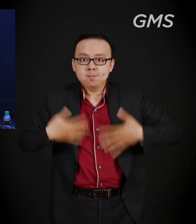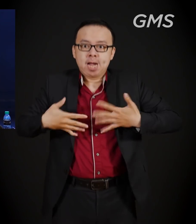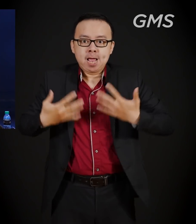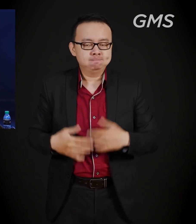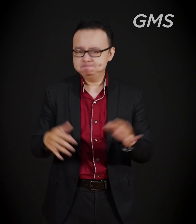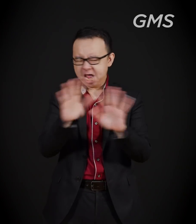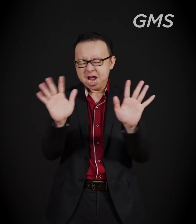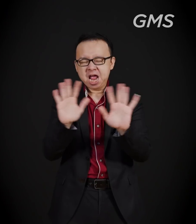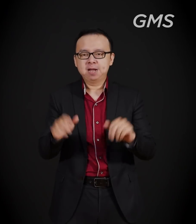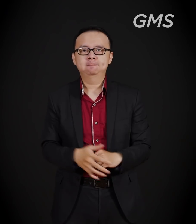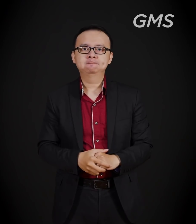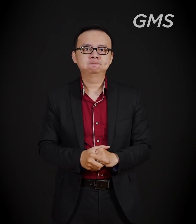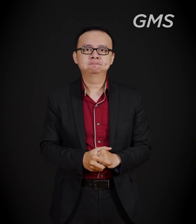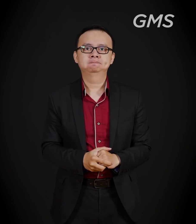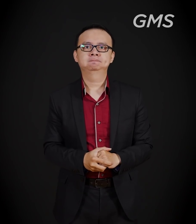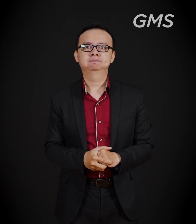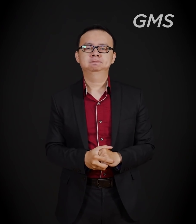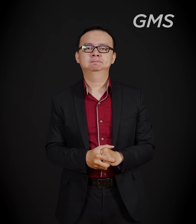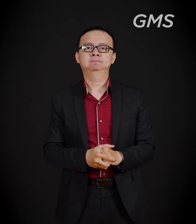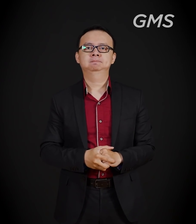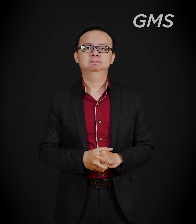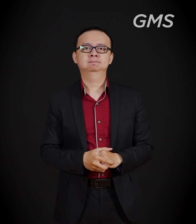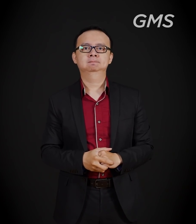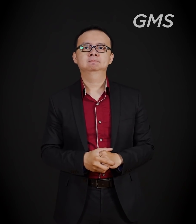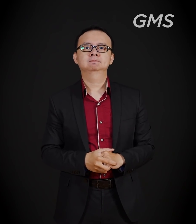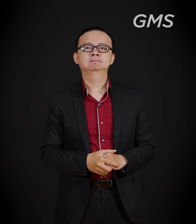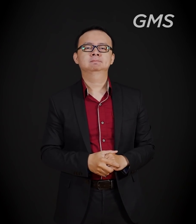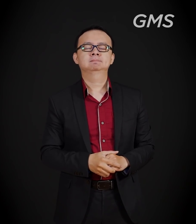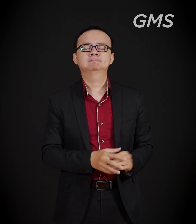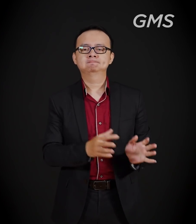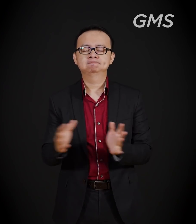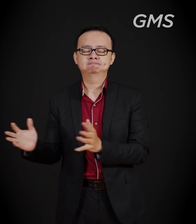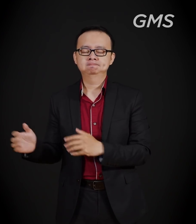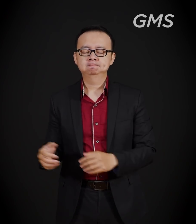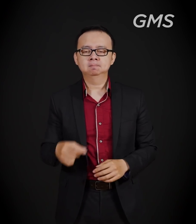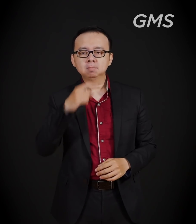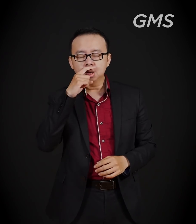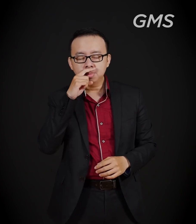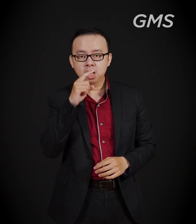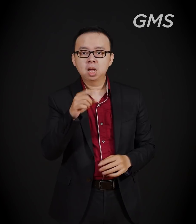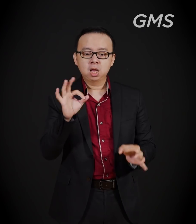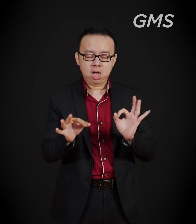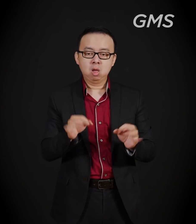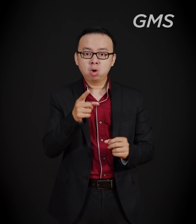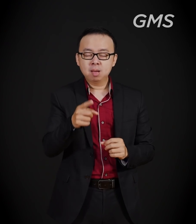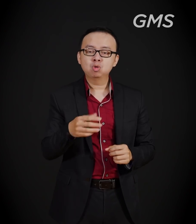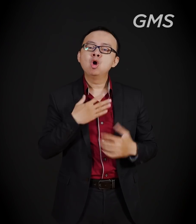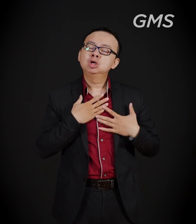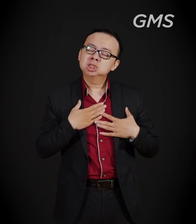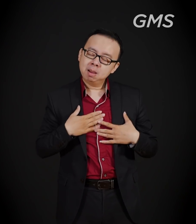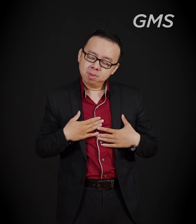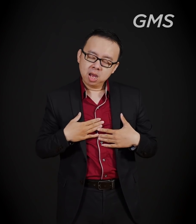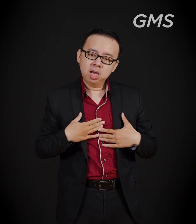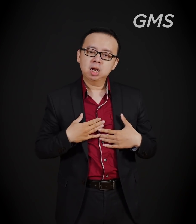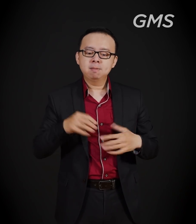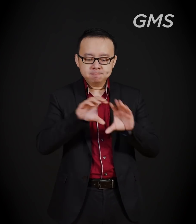Ampun. Pak, kalau saja kau mau lebih sabar, mungkin usahamu, pekerjaanmu